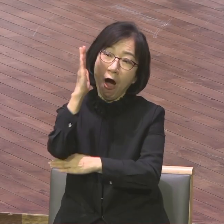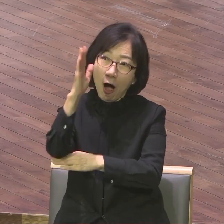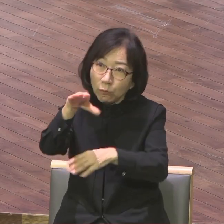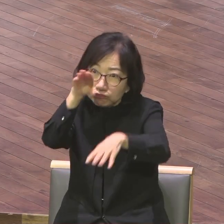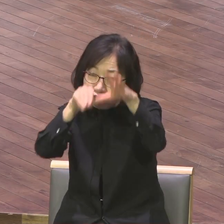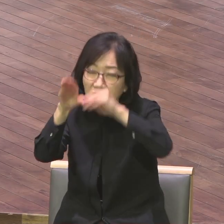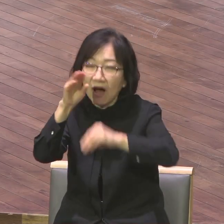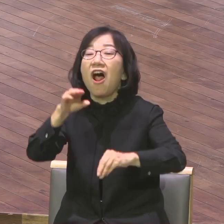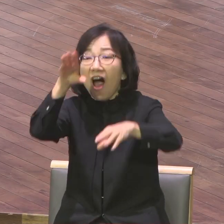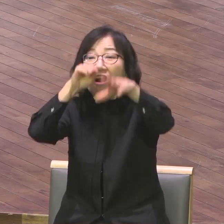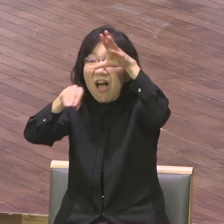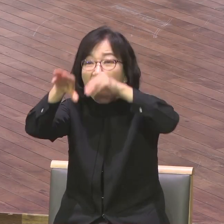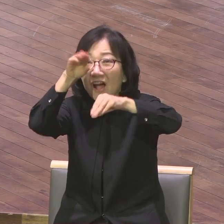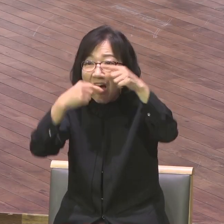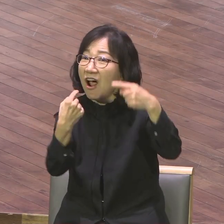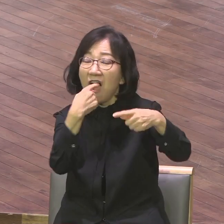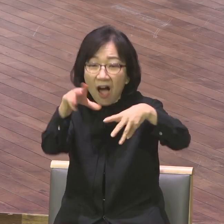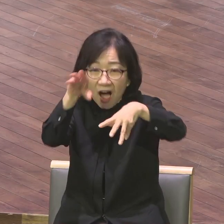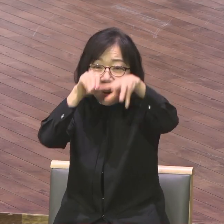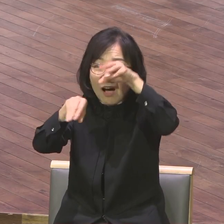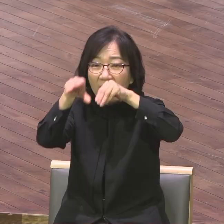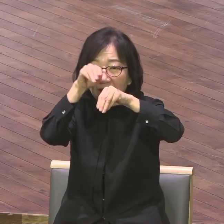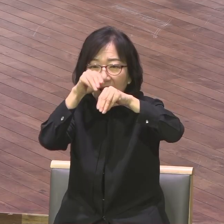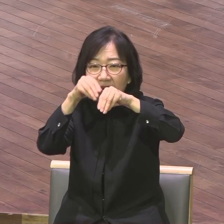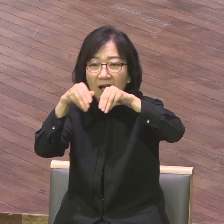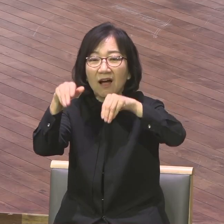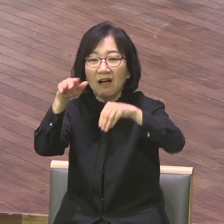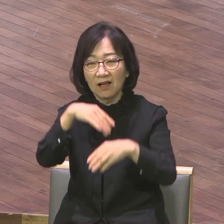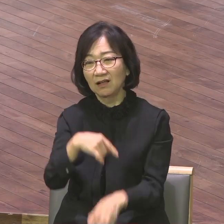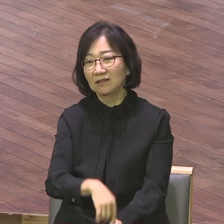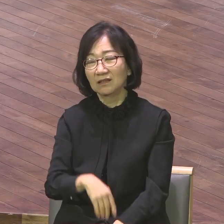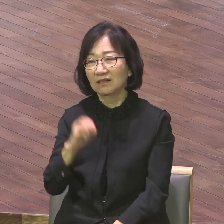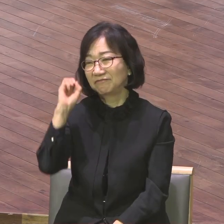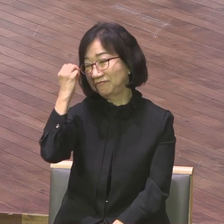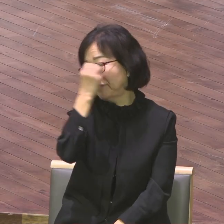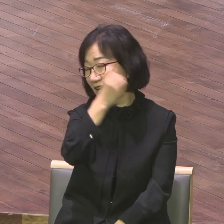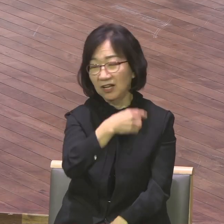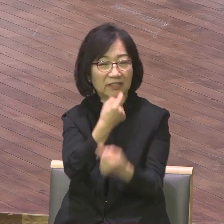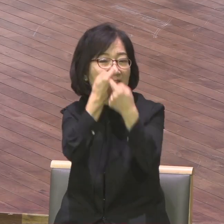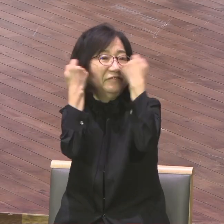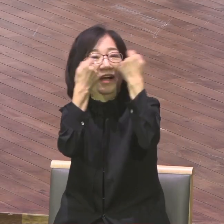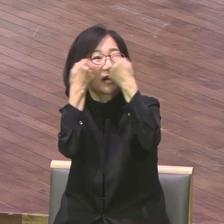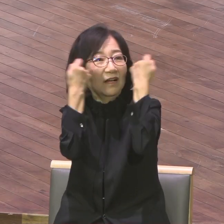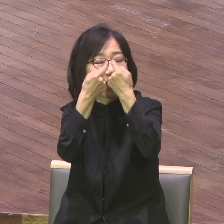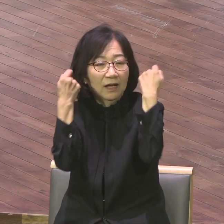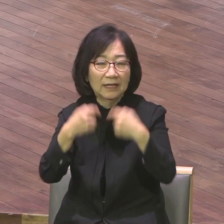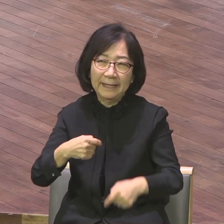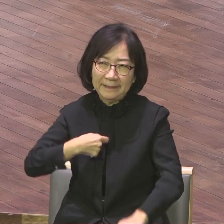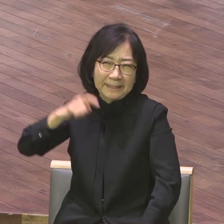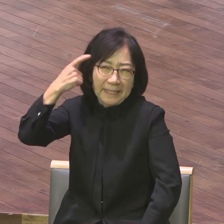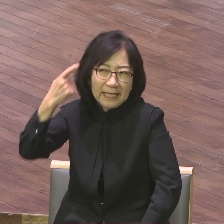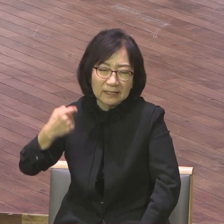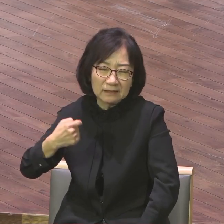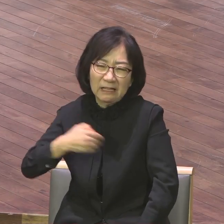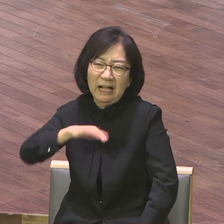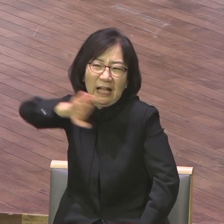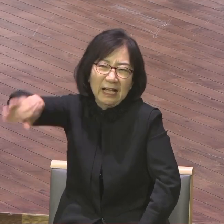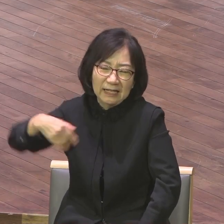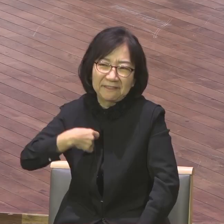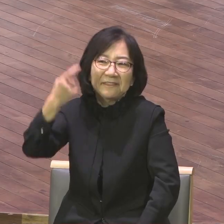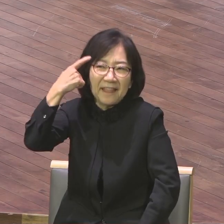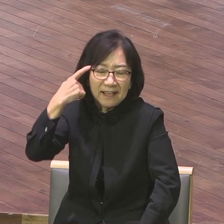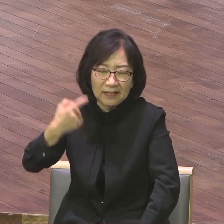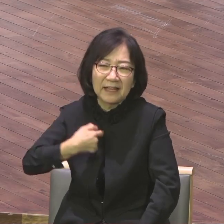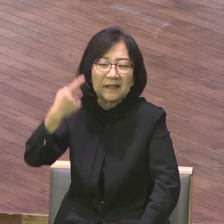하나님의 말씀을 들으면서 내려놔야 하는데 내려놓질 않아요. 계속 고집 피웁니다. 주장하면서 회피를